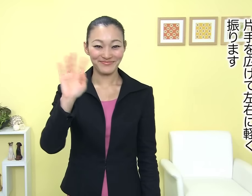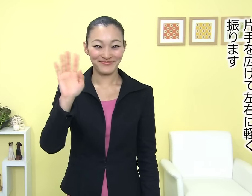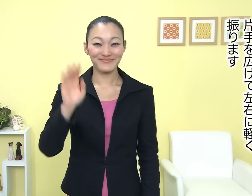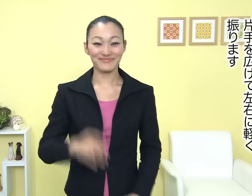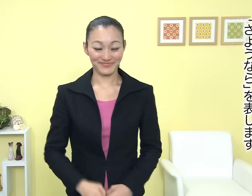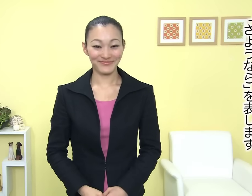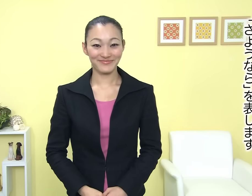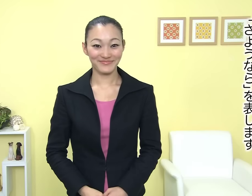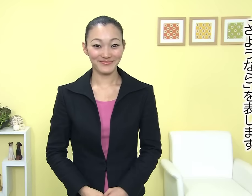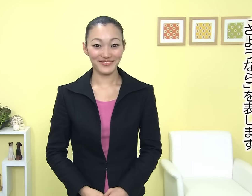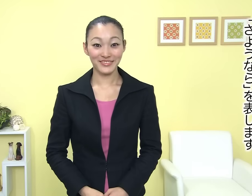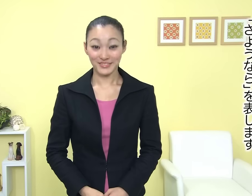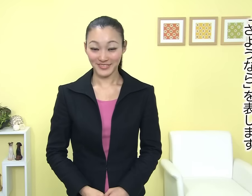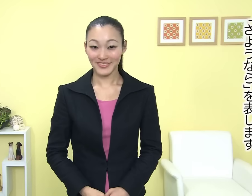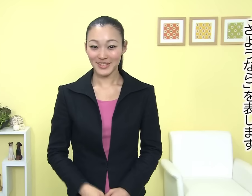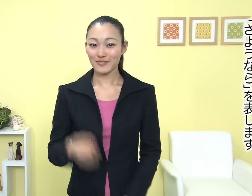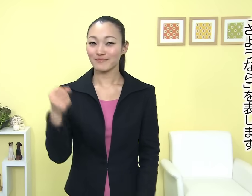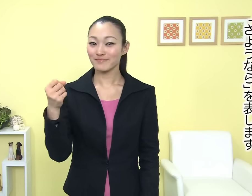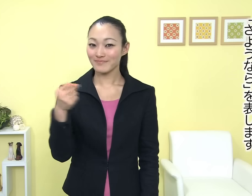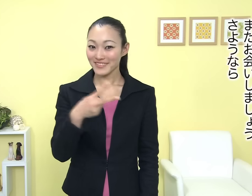。さようならを表します。